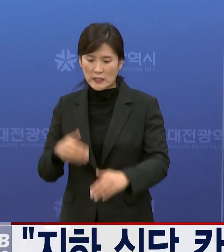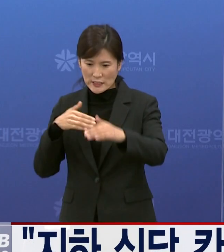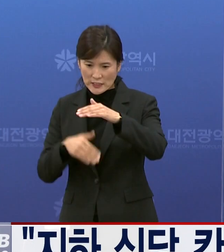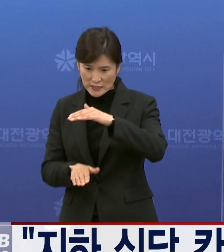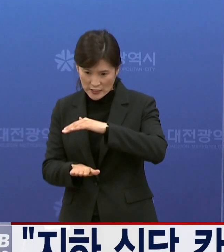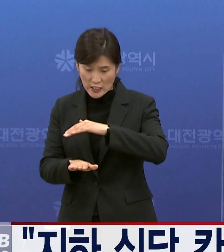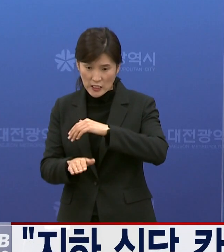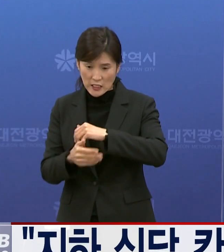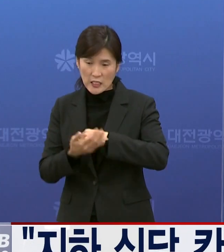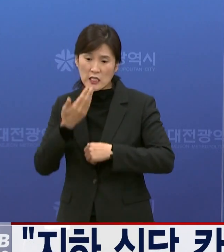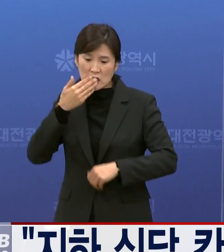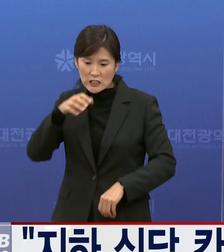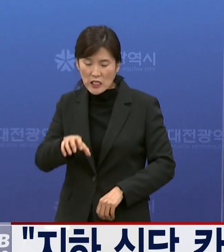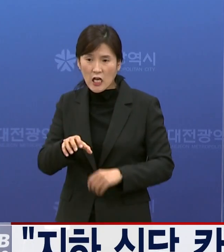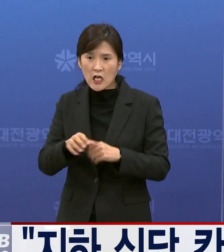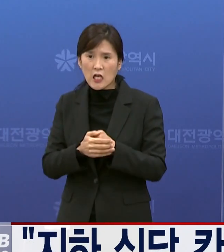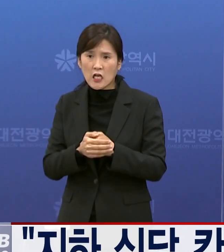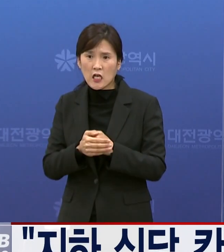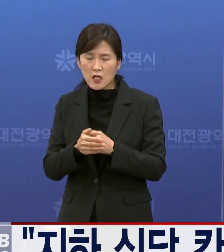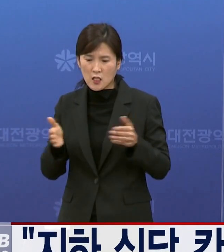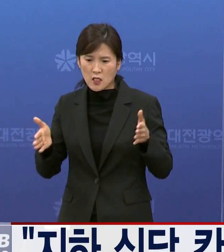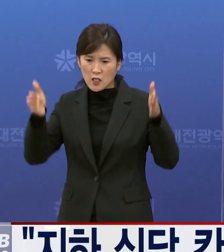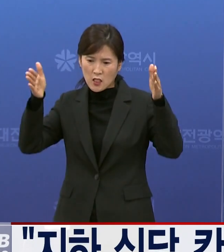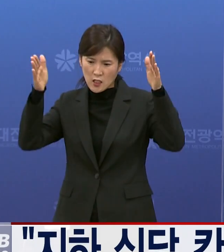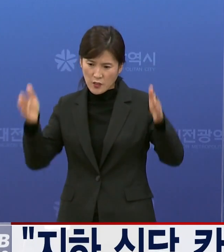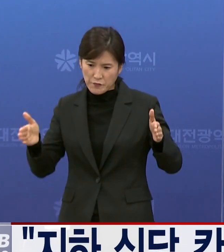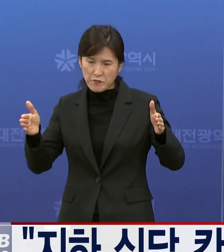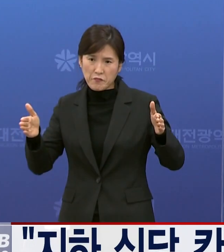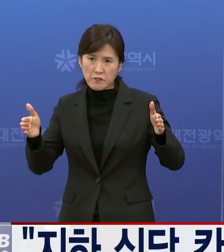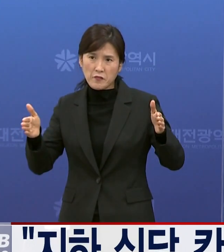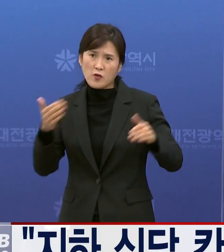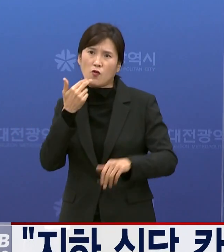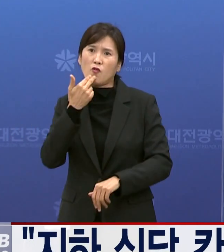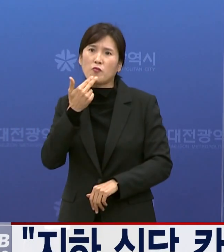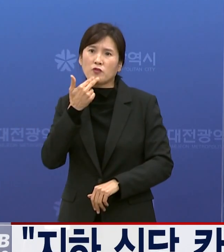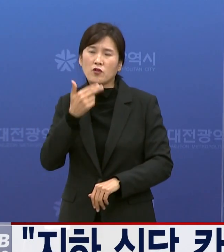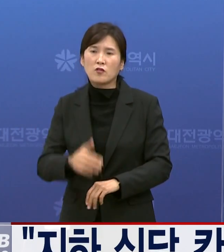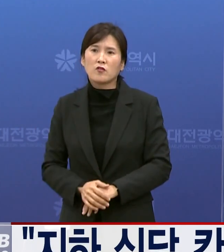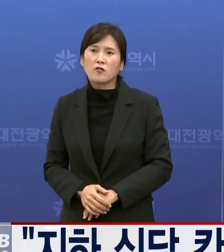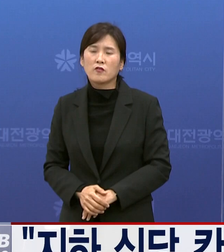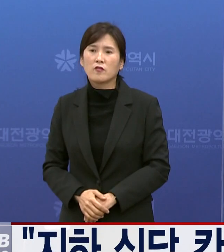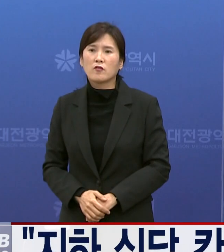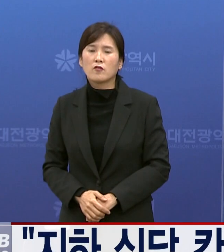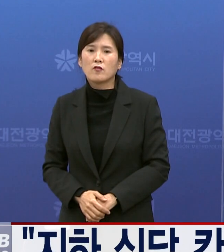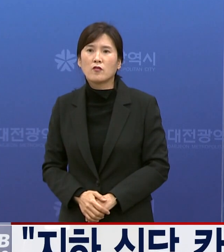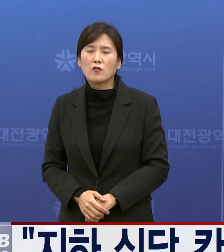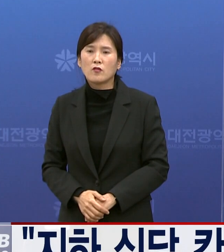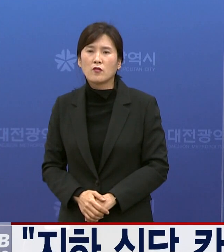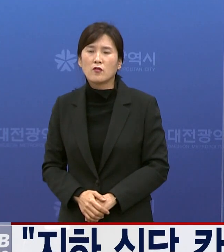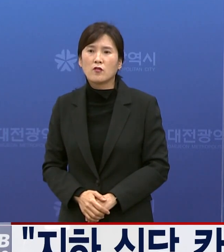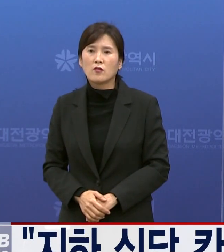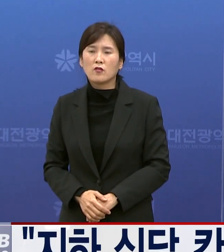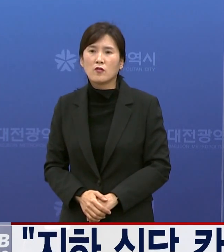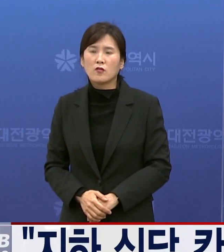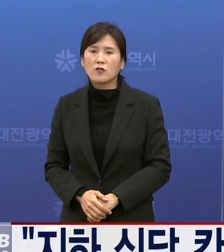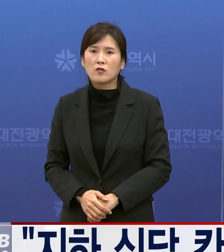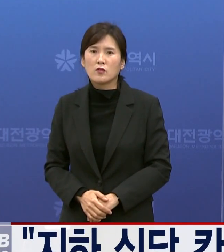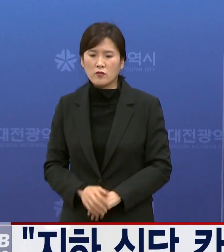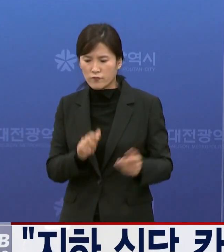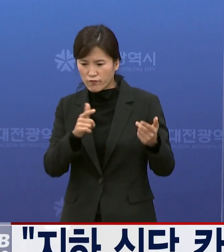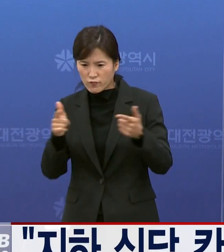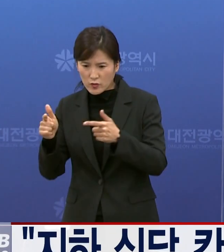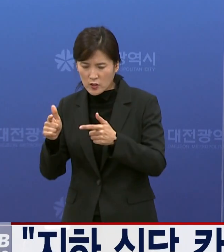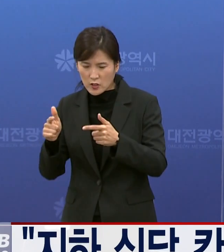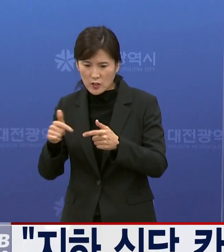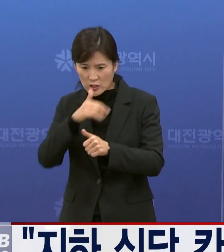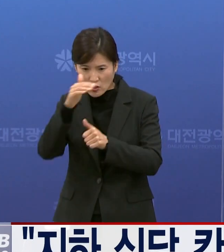지하에 위치한 식당에서는 칸막이 조치도 되어 있지 않았던 것으로 확인되었고 이런 여러 가지